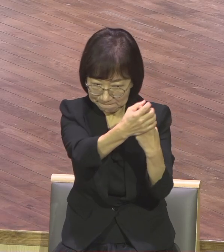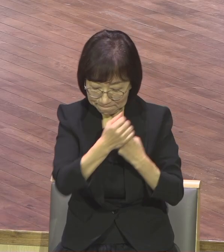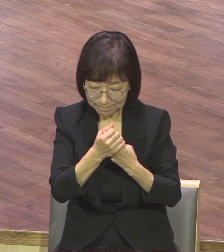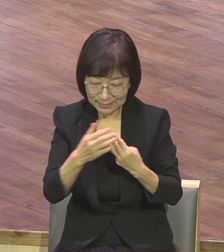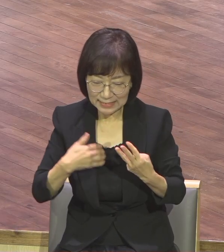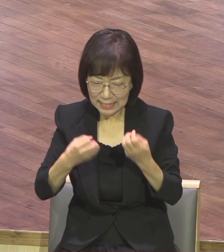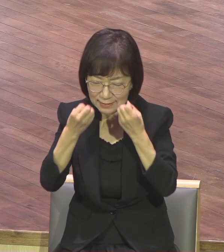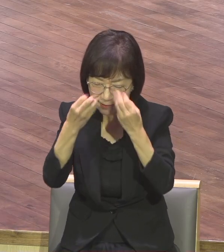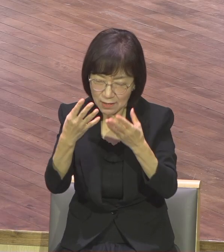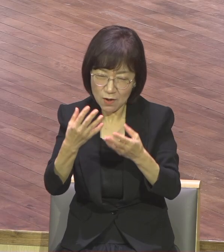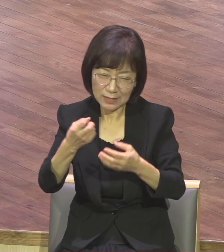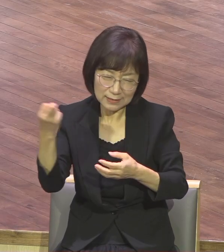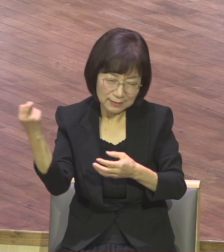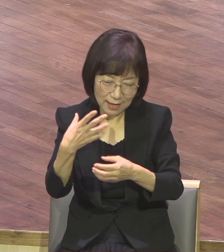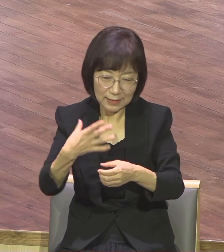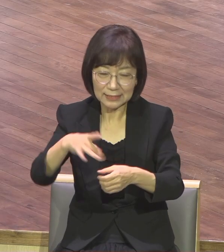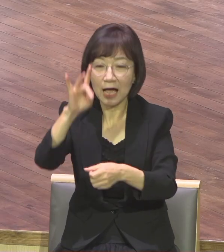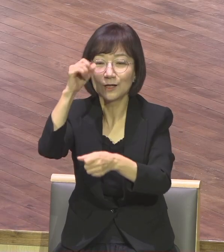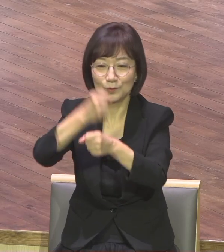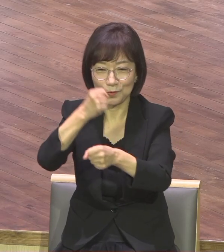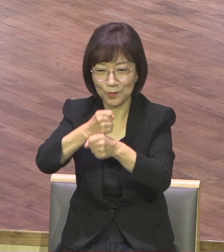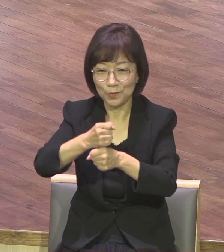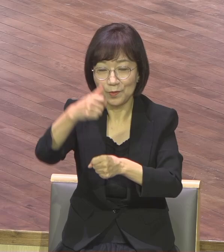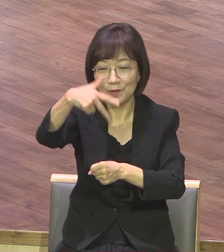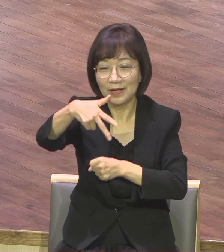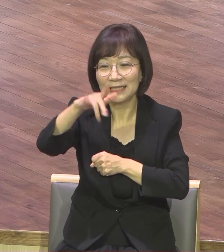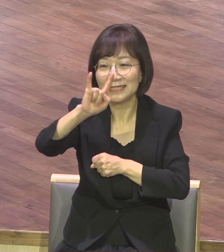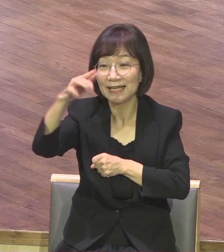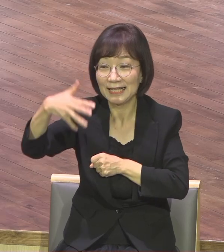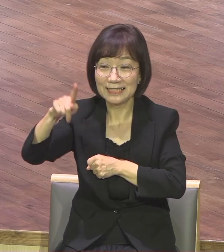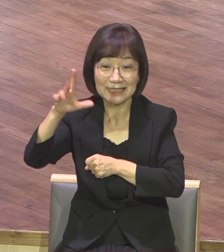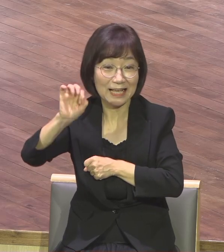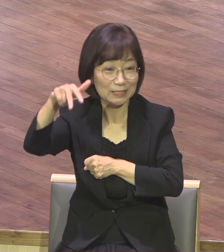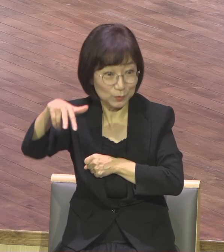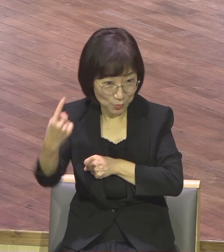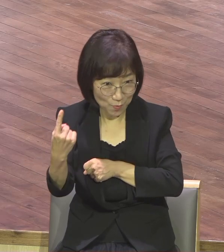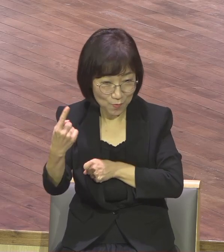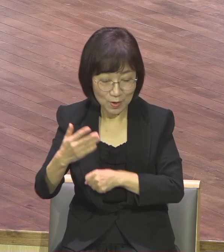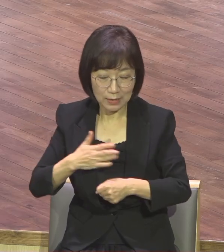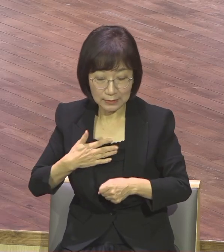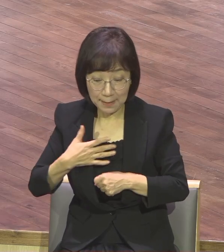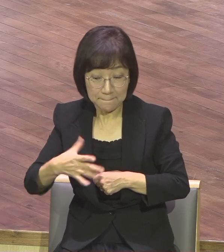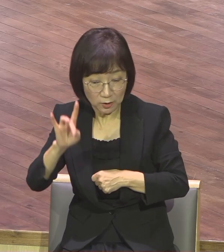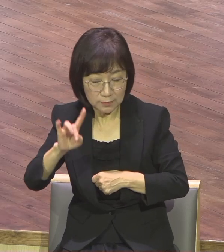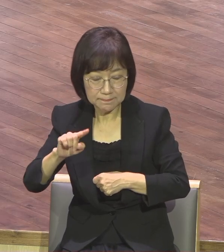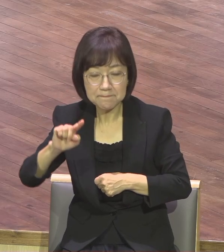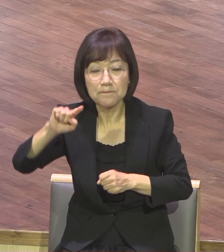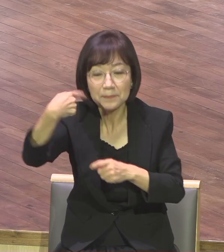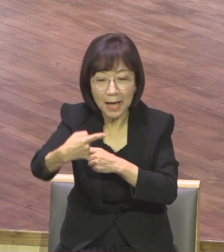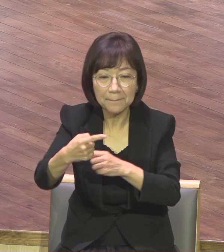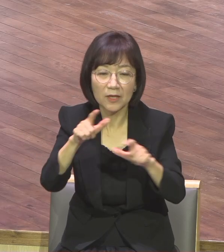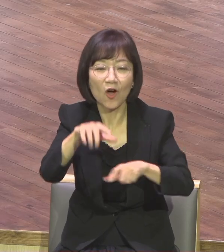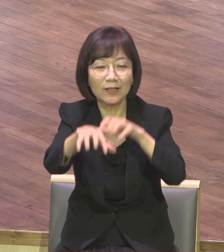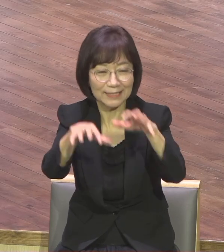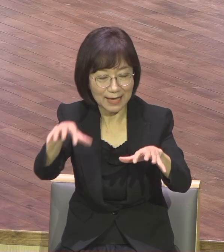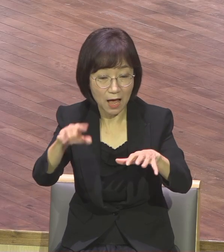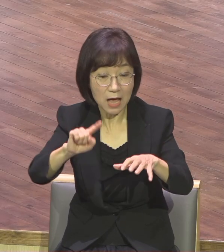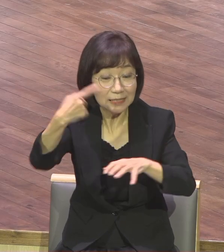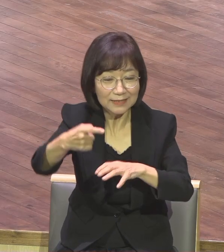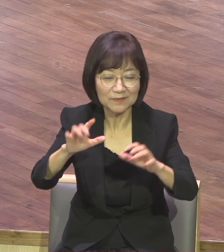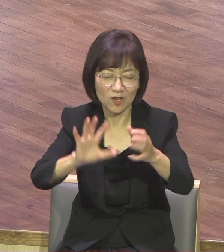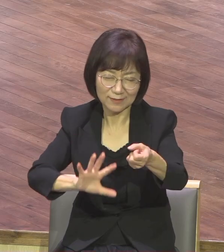되면 현장을 재창조하게 되고 세계를 재창조하게 되는 이런 자리로 나아가게